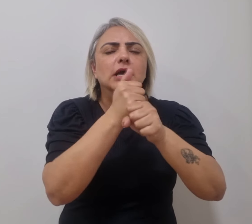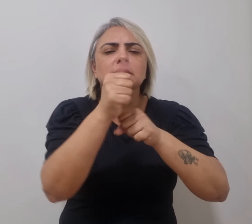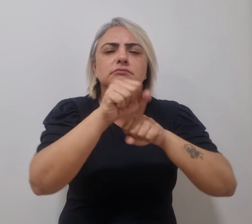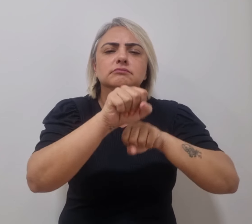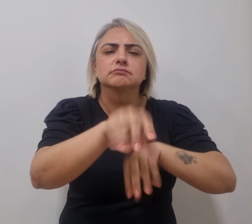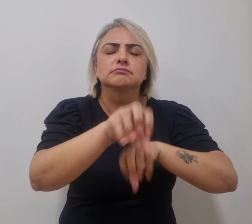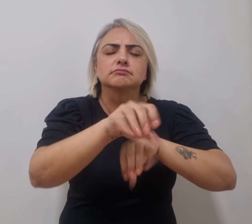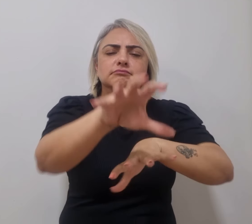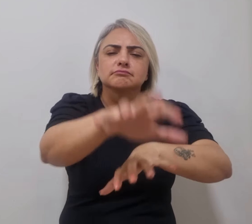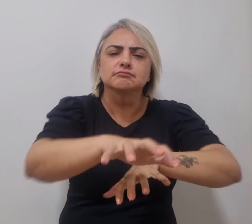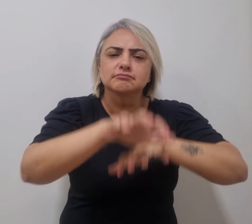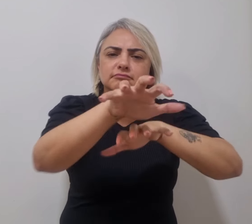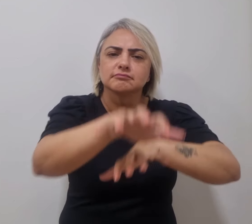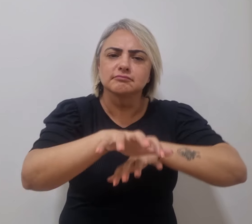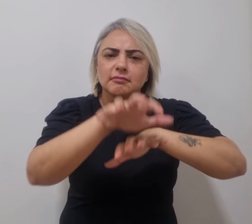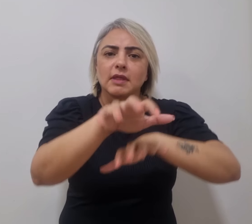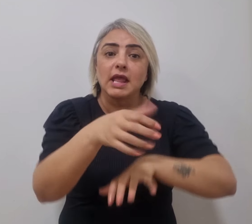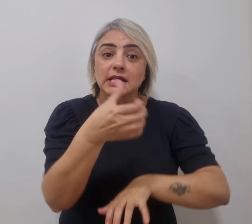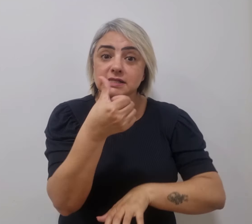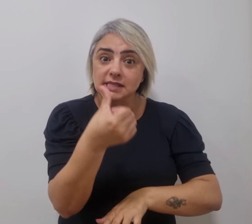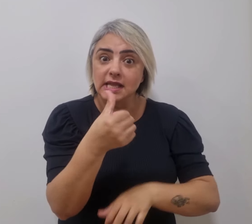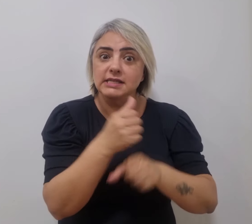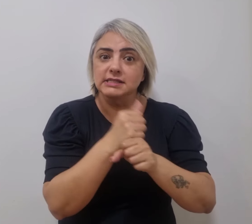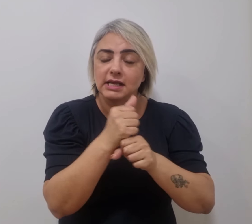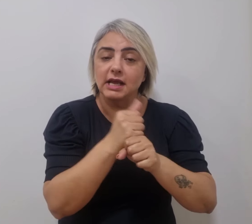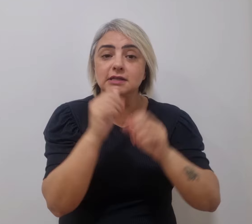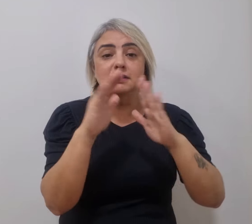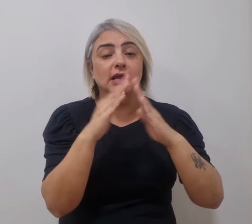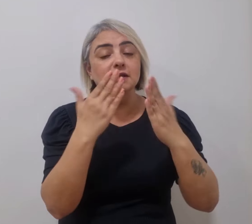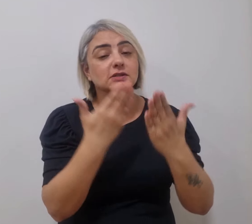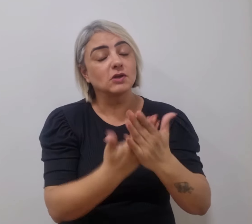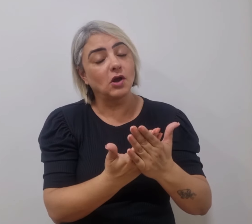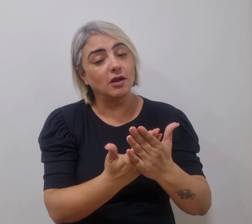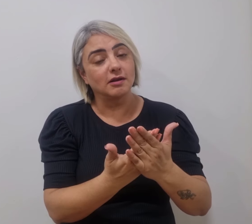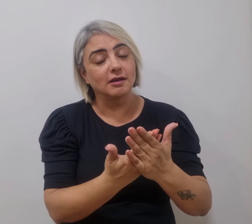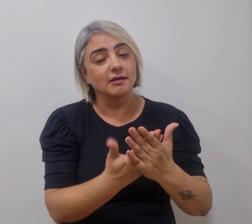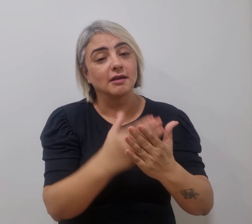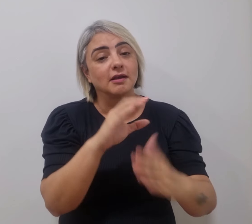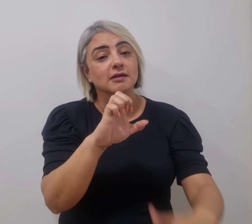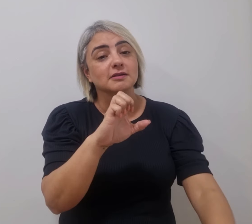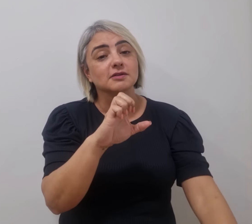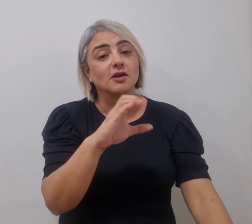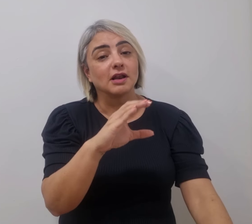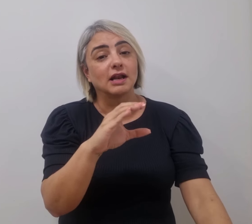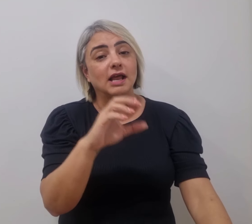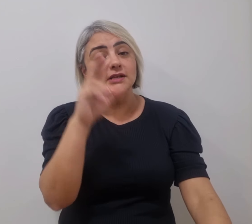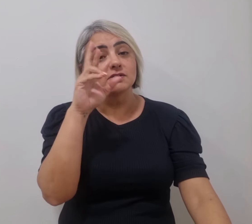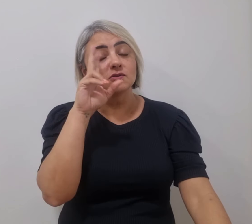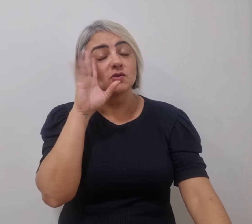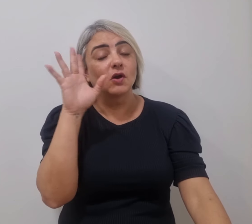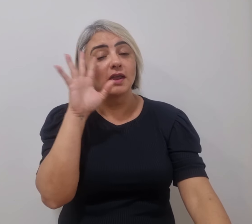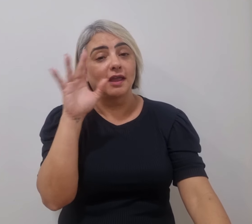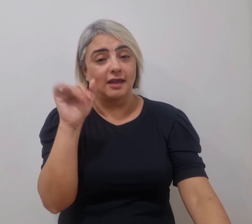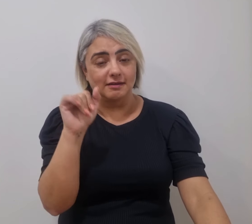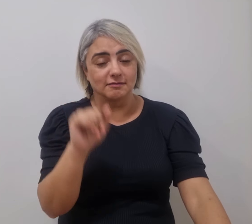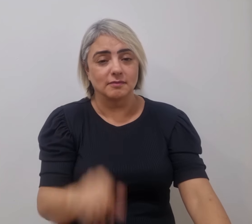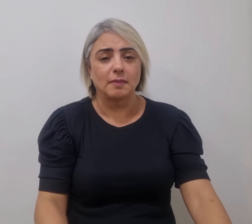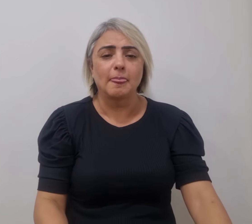do campo. Seis deles, na escola classe Sonhem de Cima. Sertanejo do